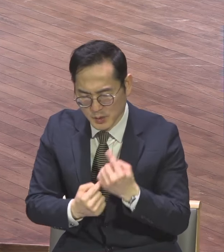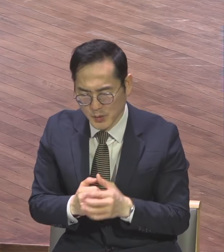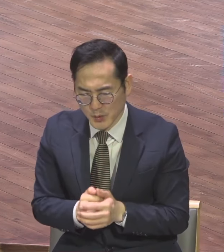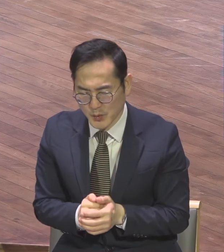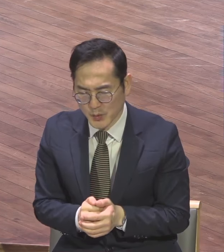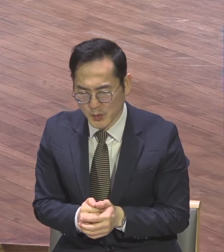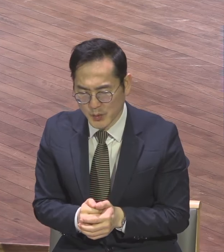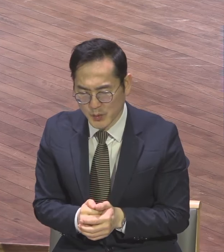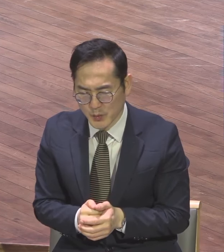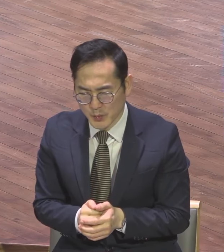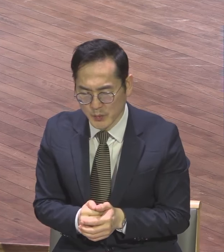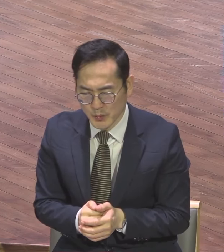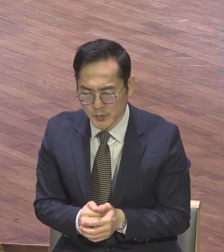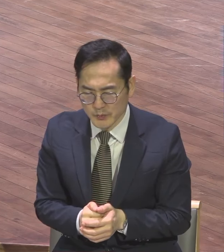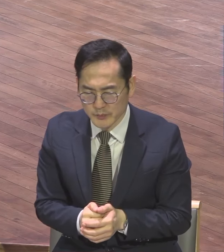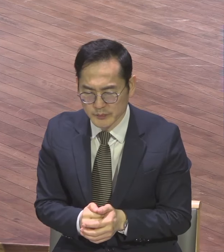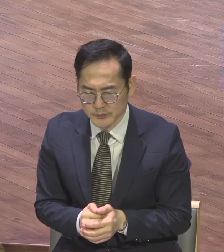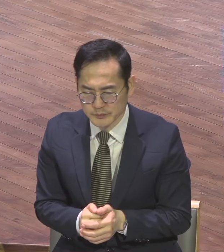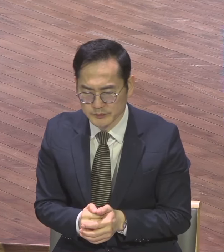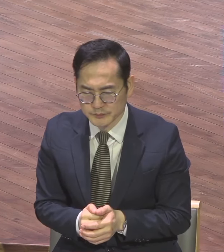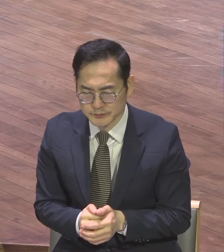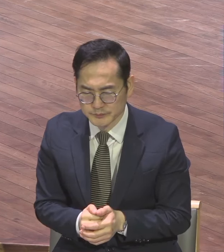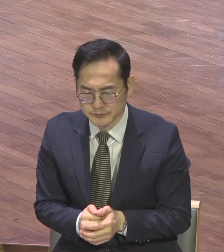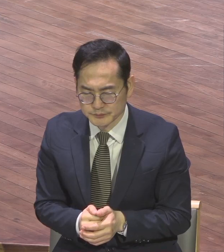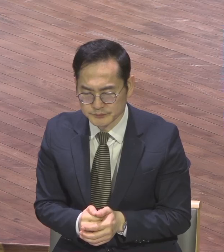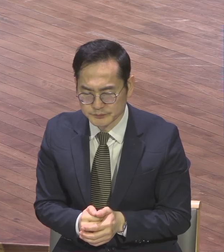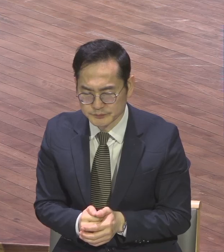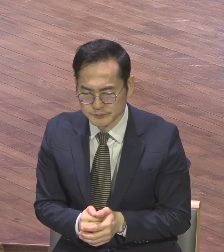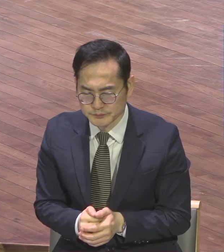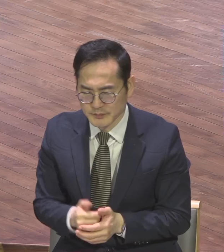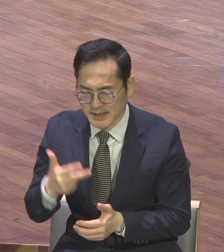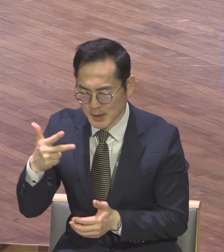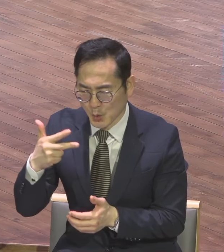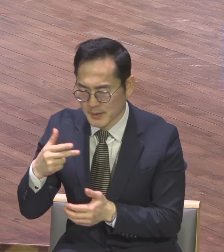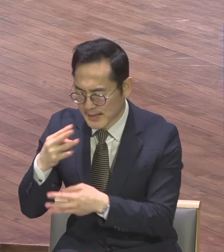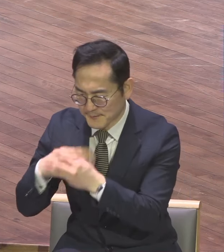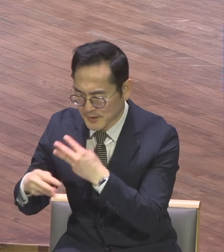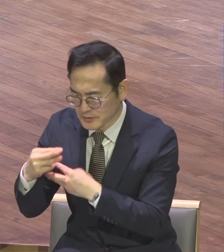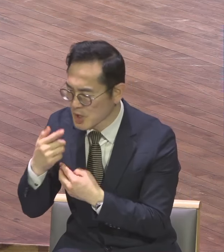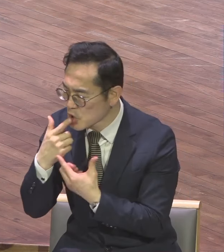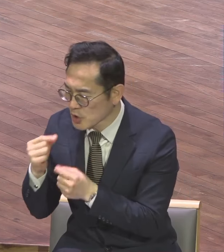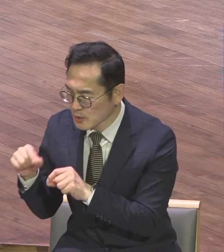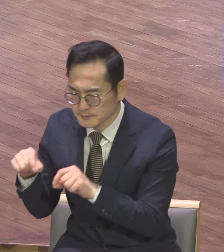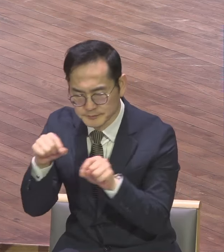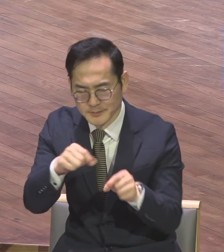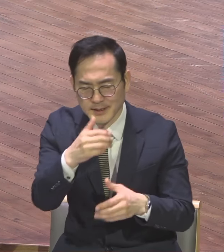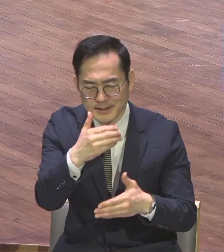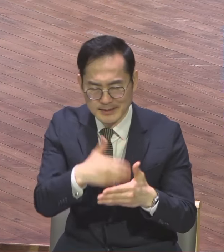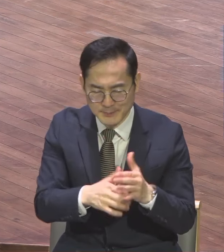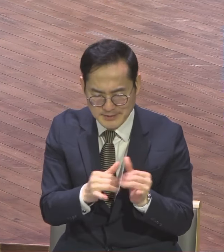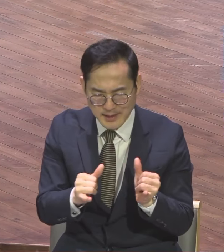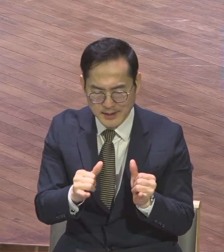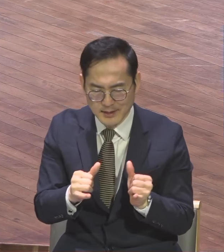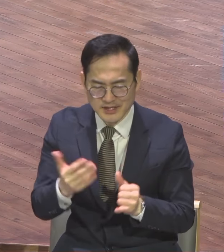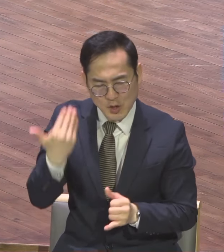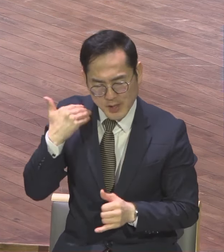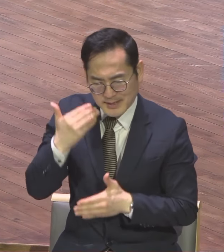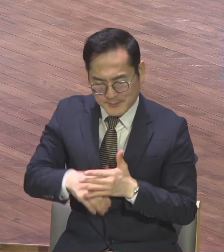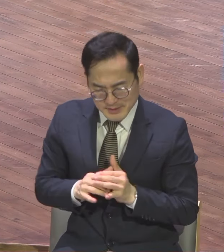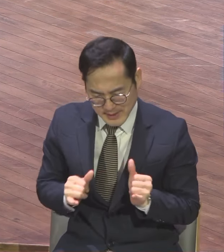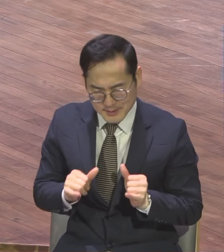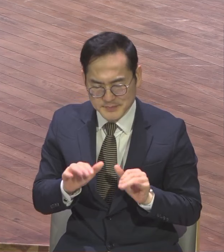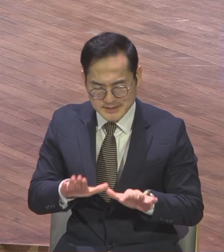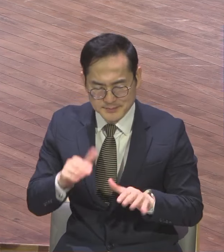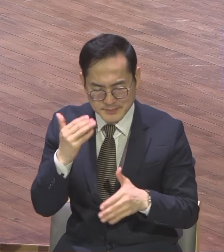자라면서 참으로 일곱 렘넌트들처럼 그루터기 남은자 남을자